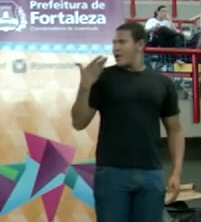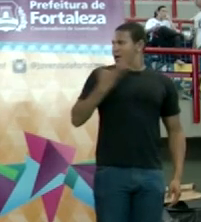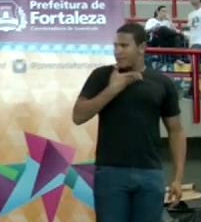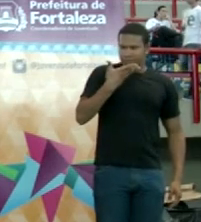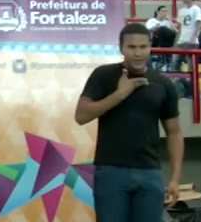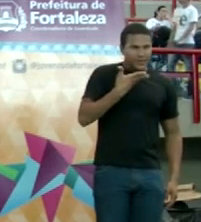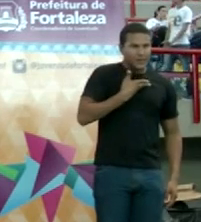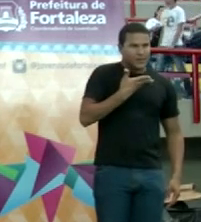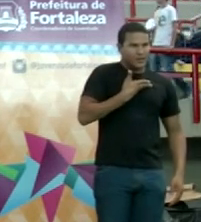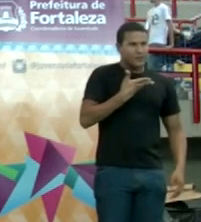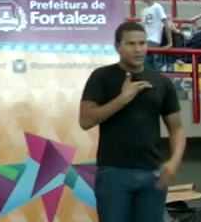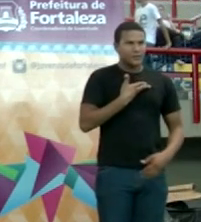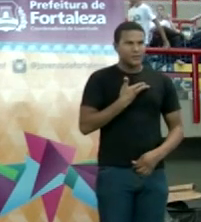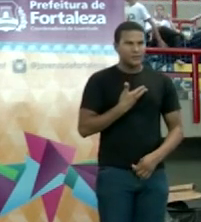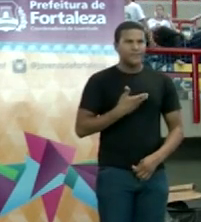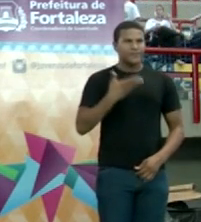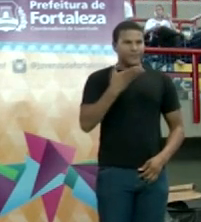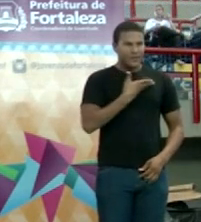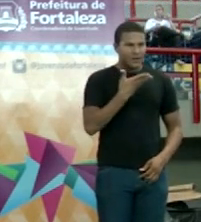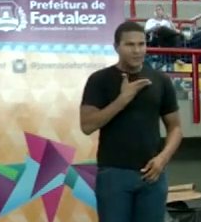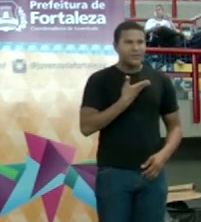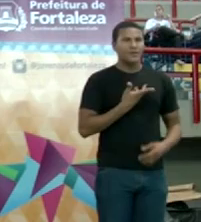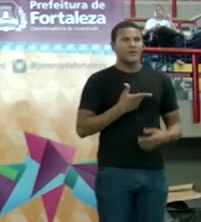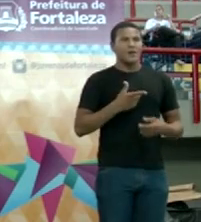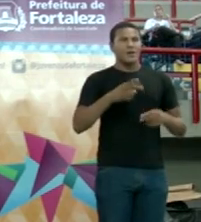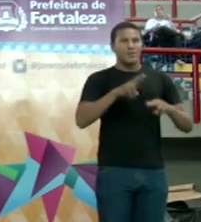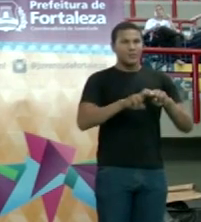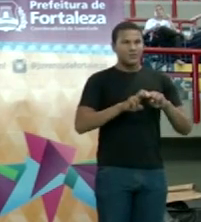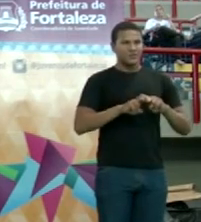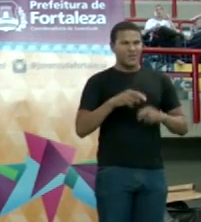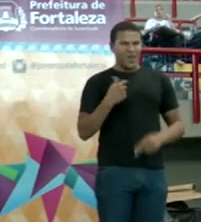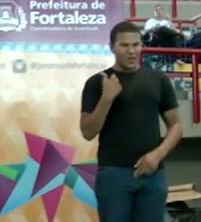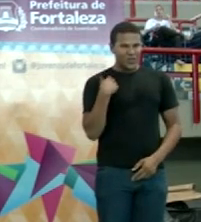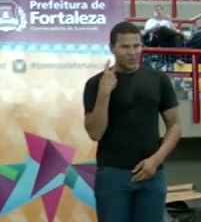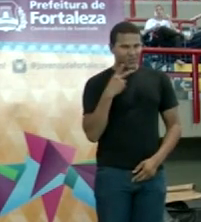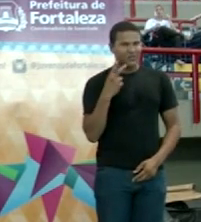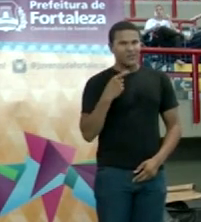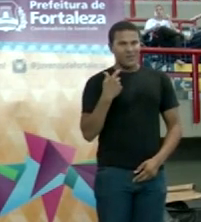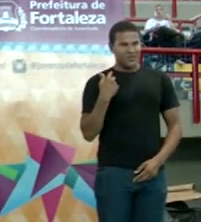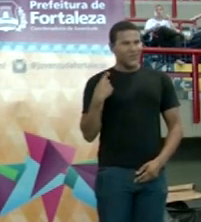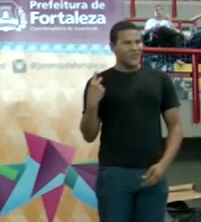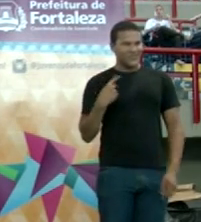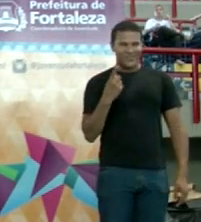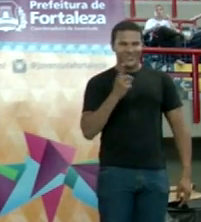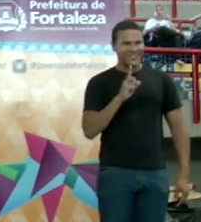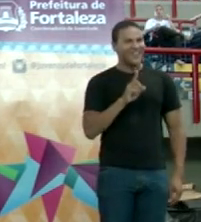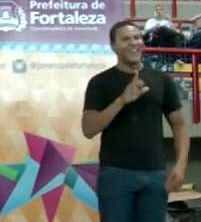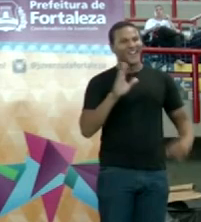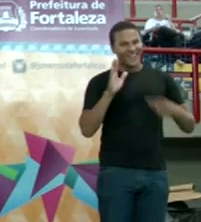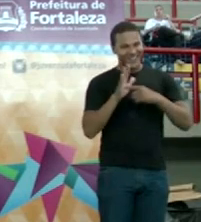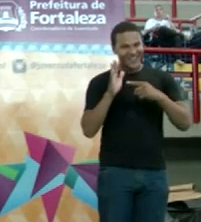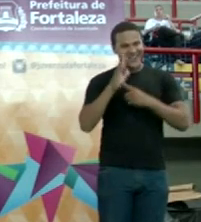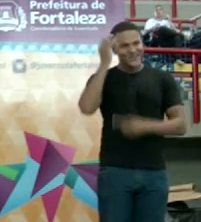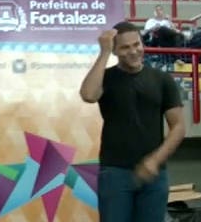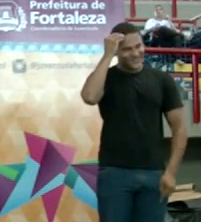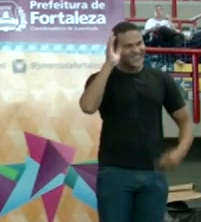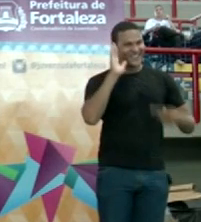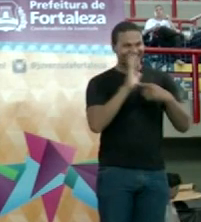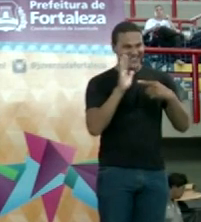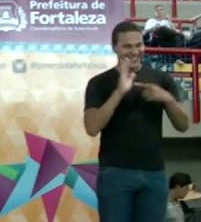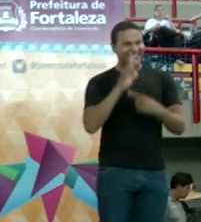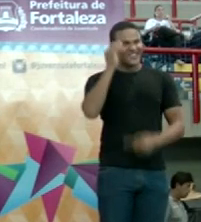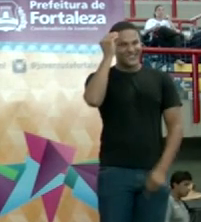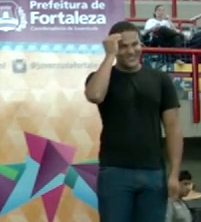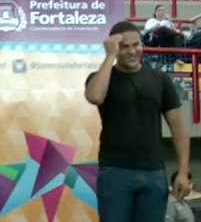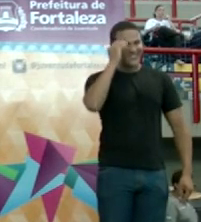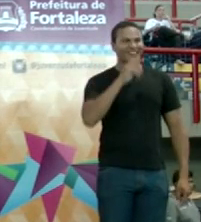de tantos anos também. Como o Fábio já falou, ela não pôde ficar e ela deixou planejada essa